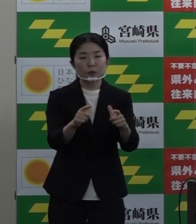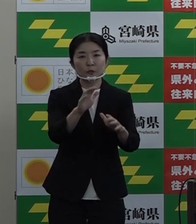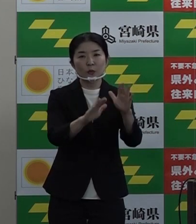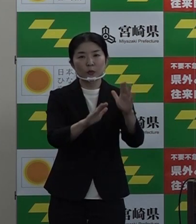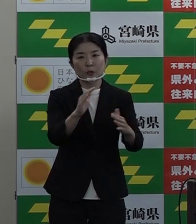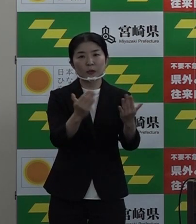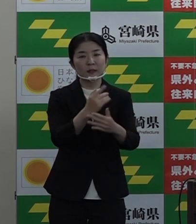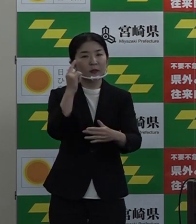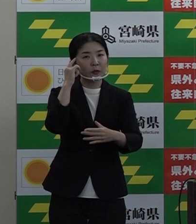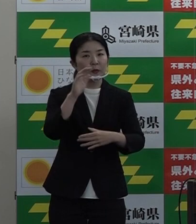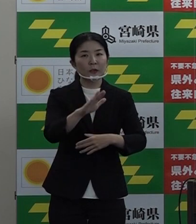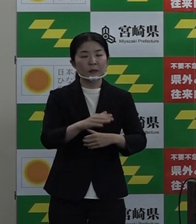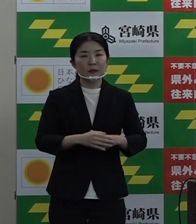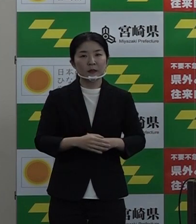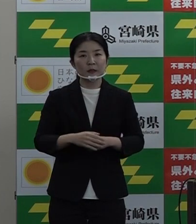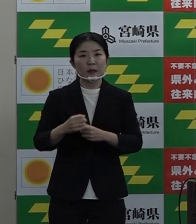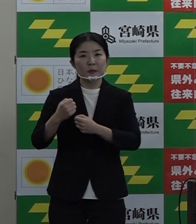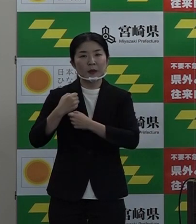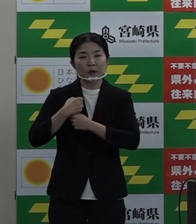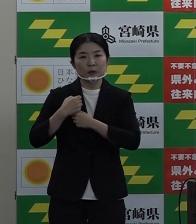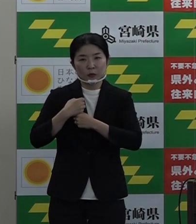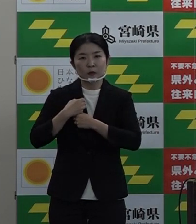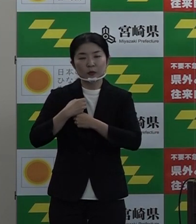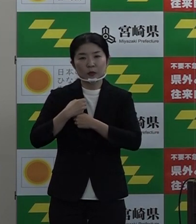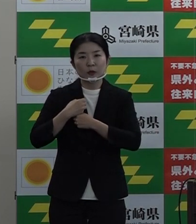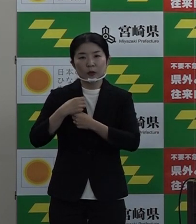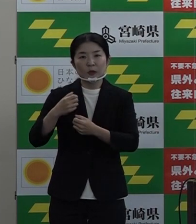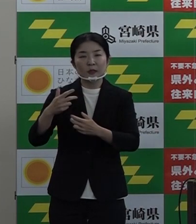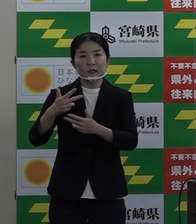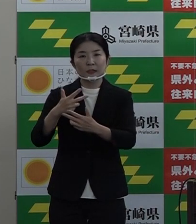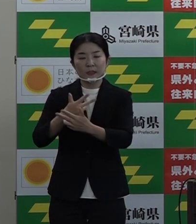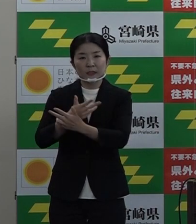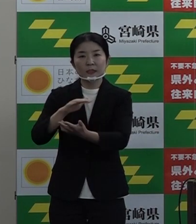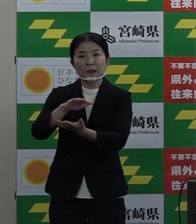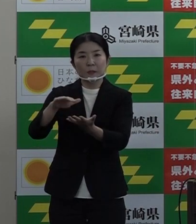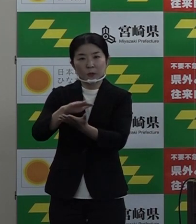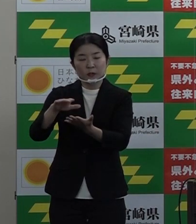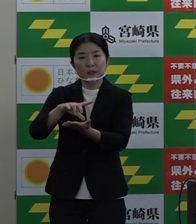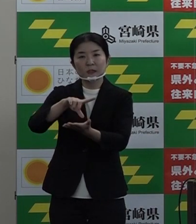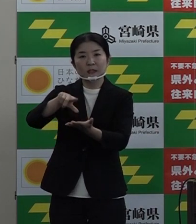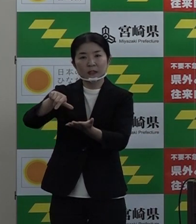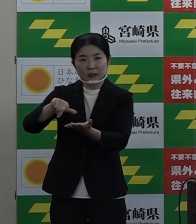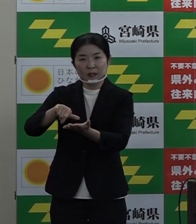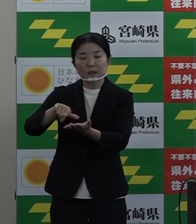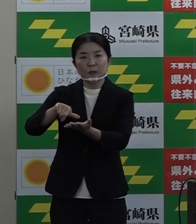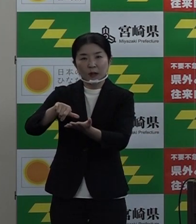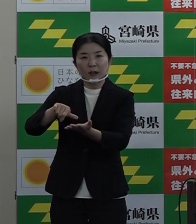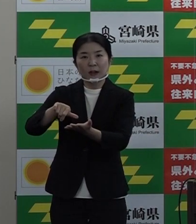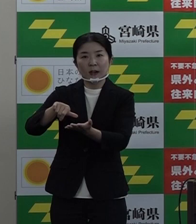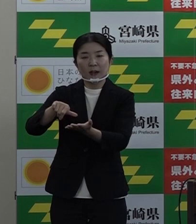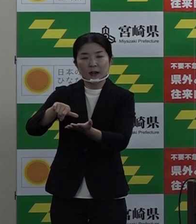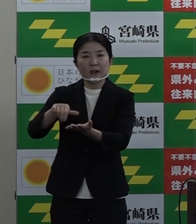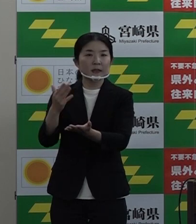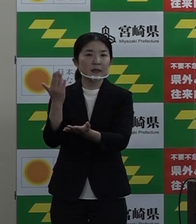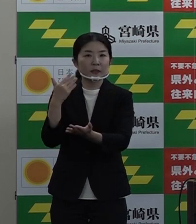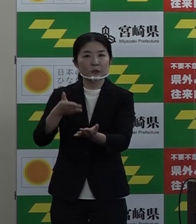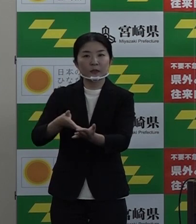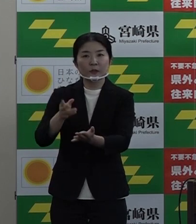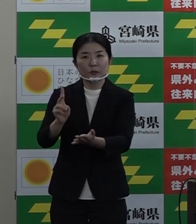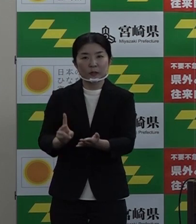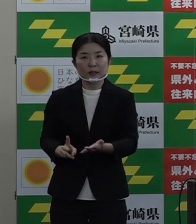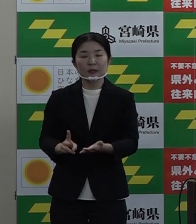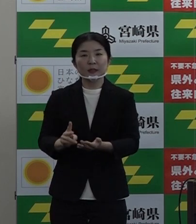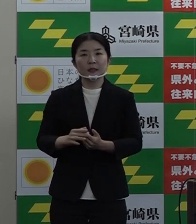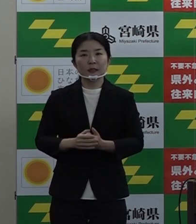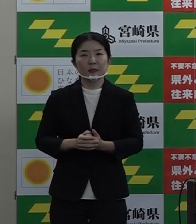えております。また宮古城北五郎方圏域、オレンジ圏域、感染警戒区域に指定をすることで、先ほど言いましたように今の